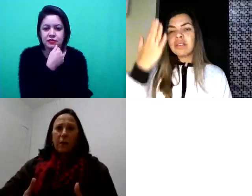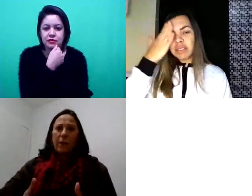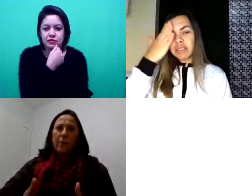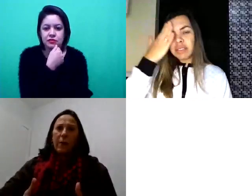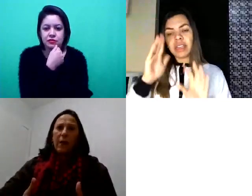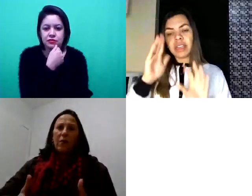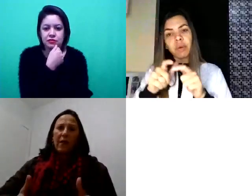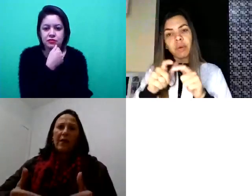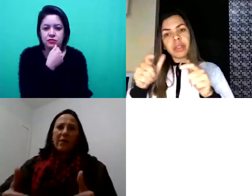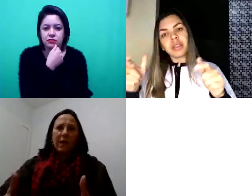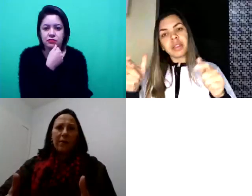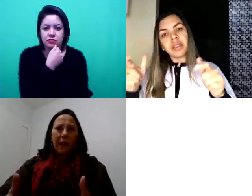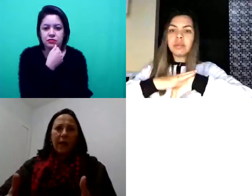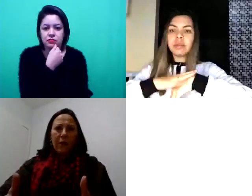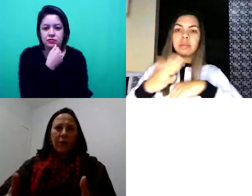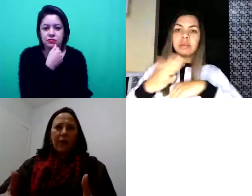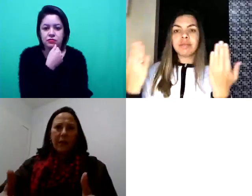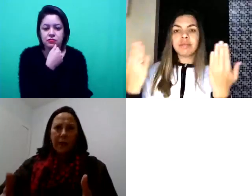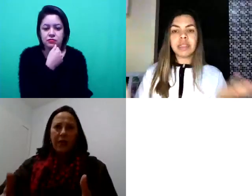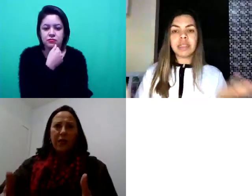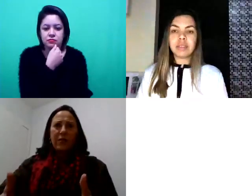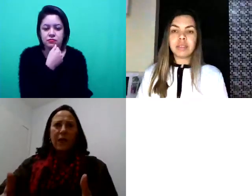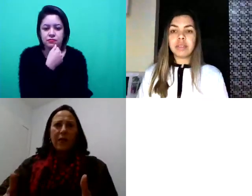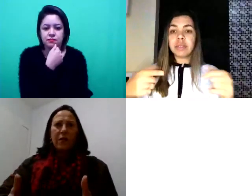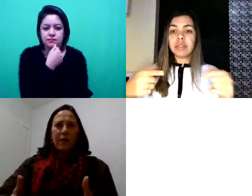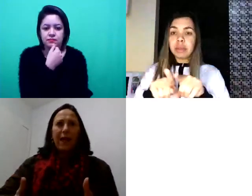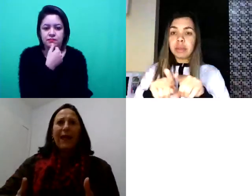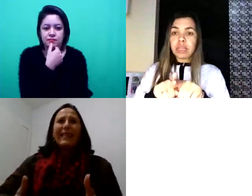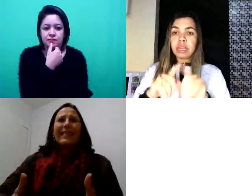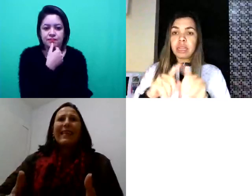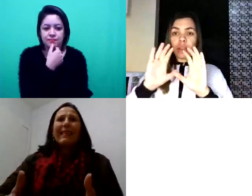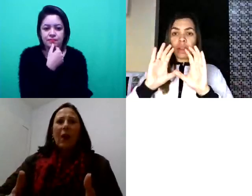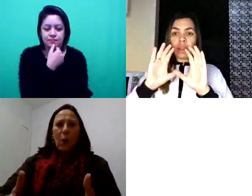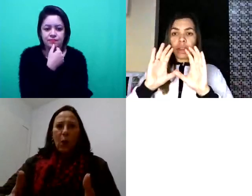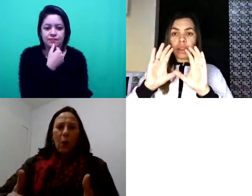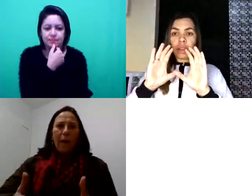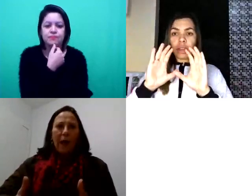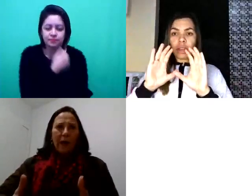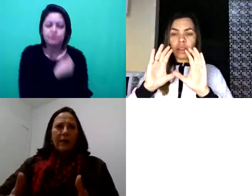estendendo. Inclusive, a comunidade prática, né, Suelen, a gente estendeu um pouco